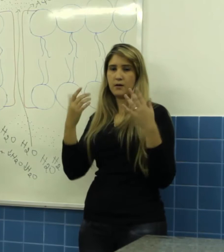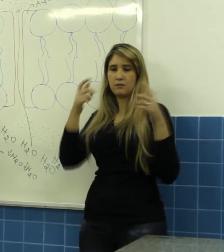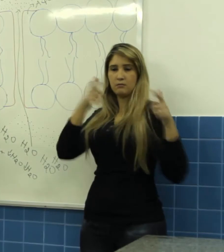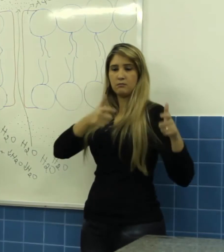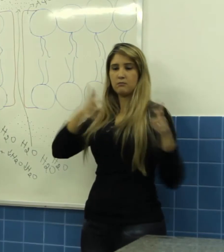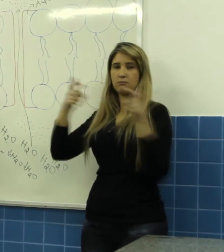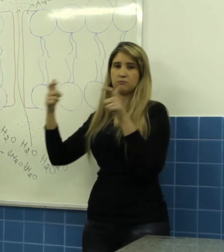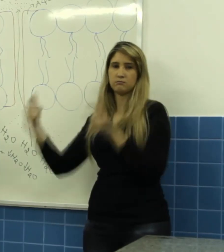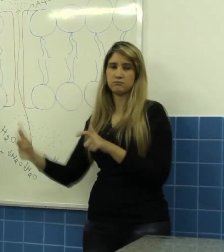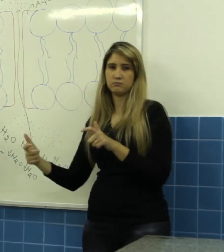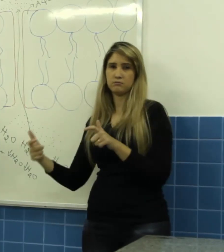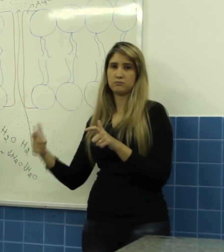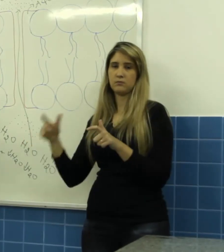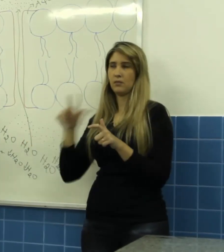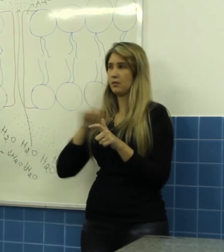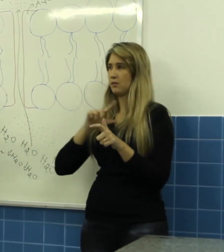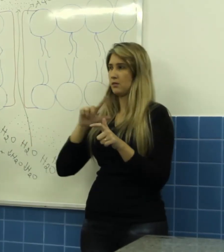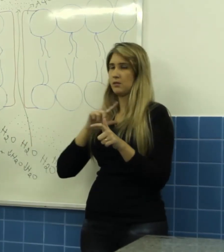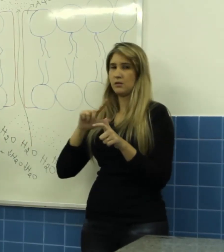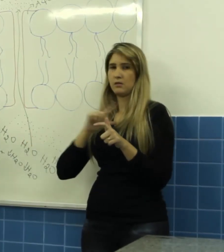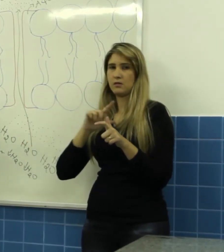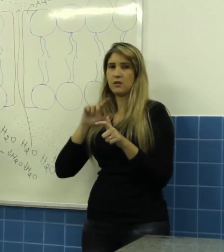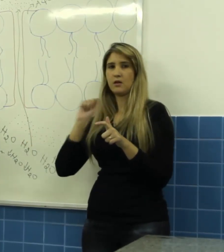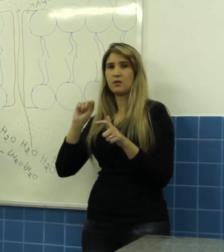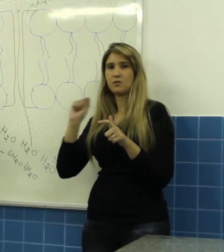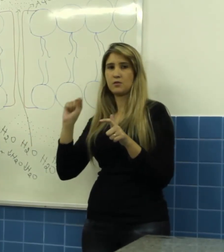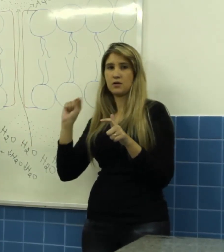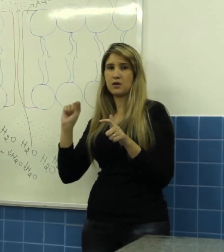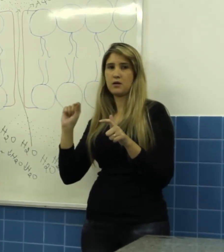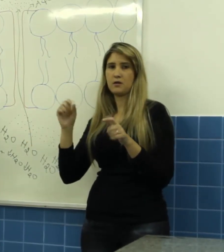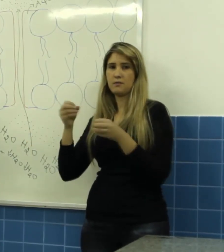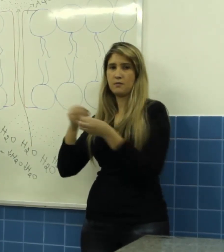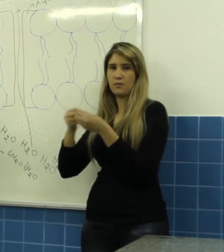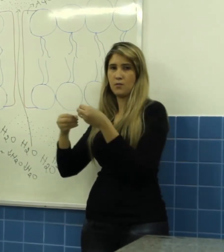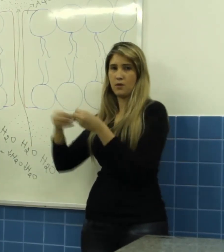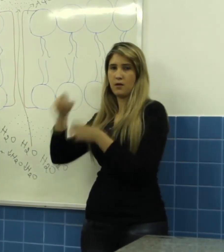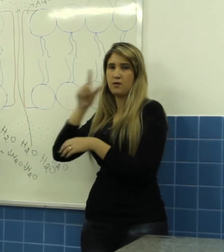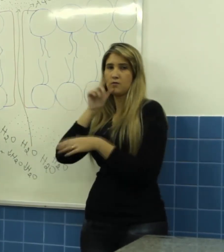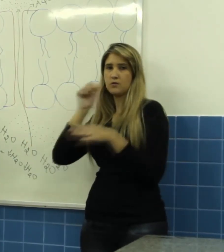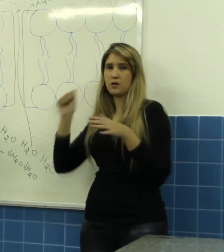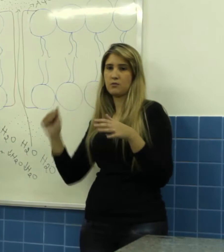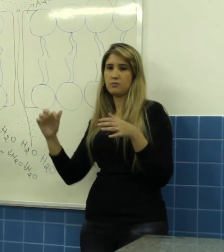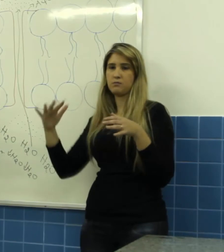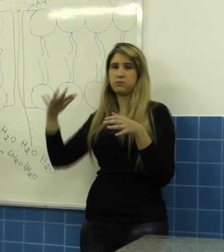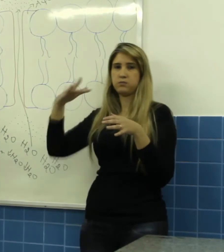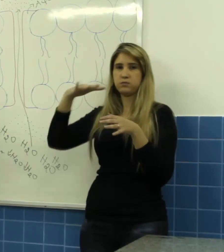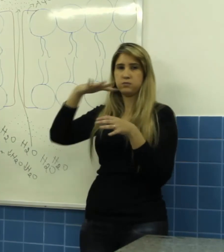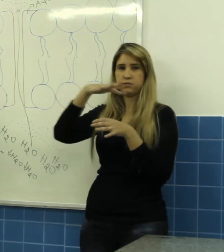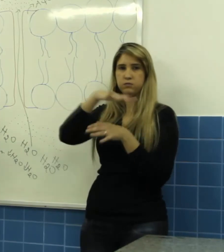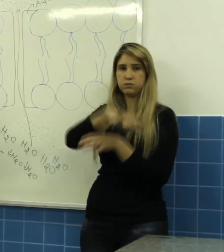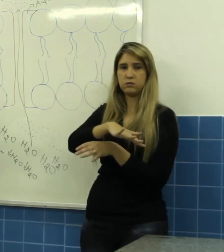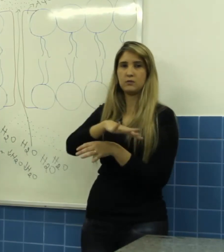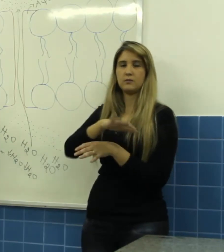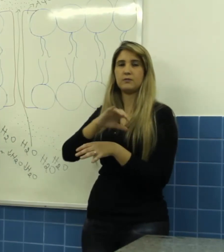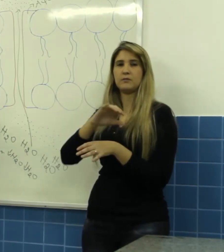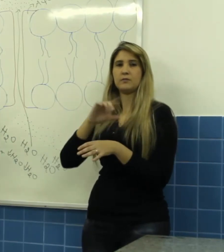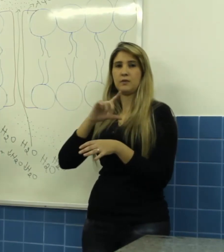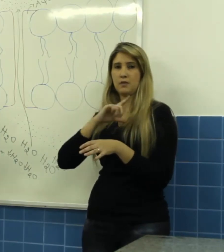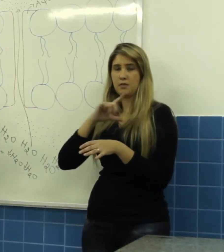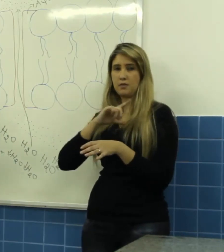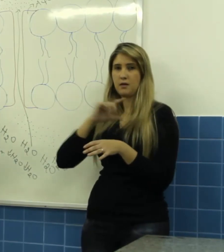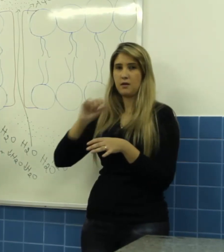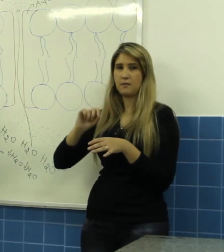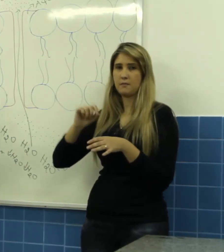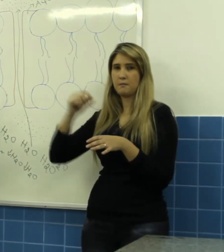compartimentos, irá haver deslocamento de moléculas de água daquele compartimento onde há